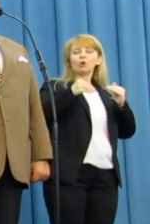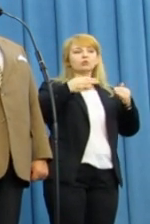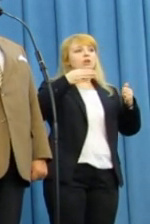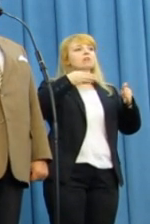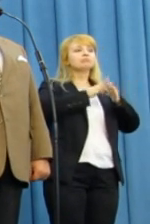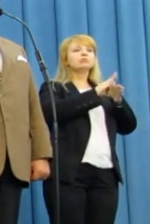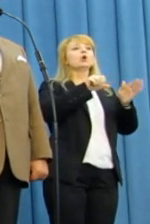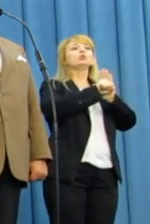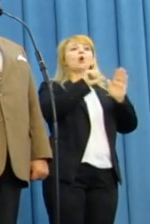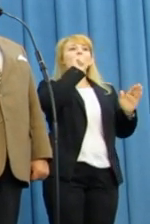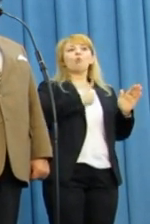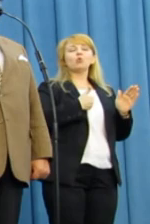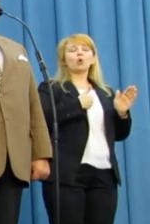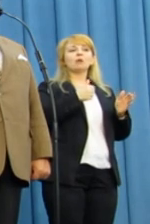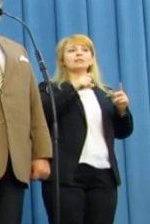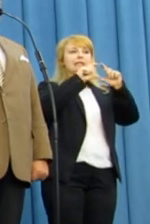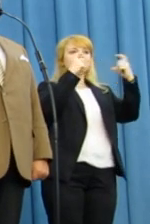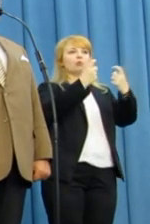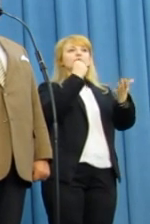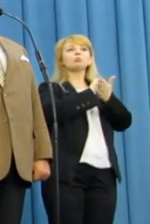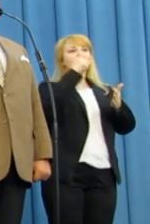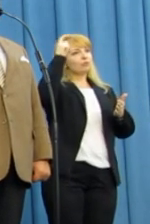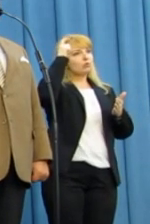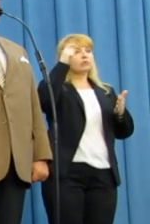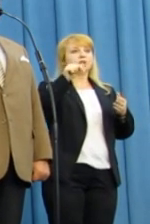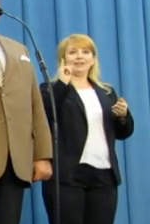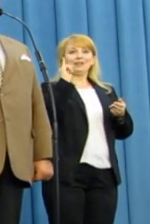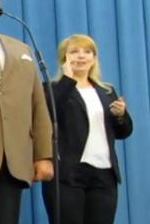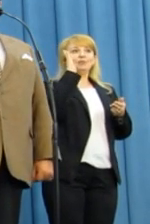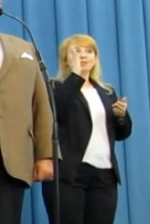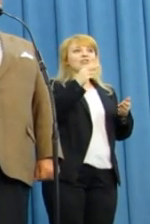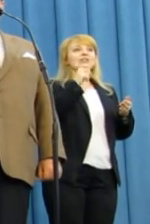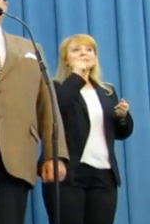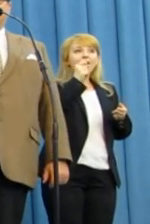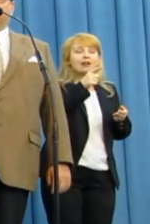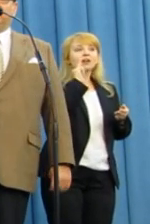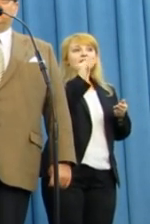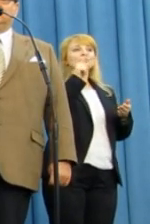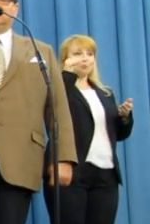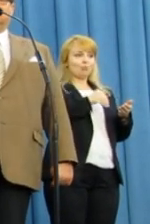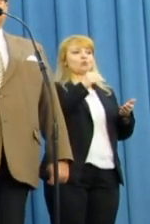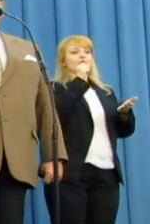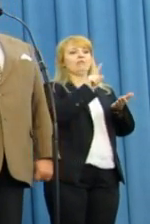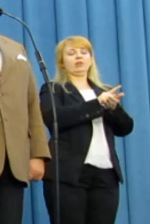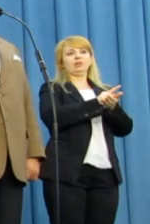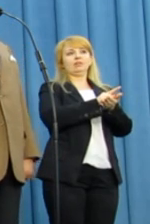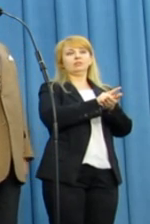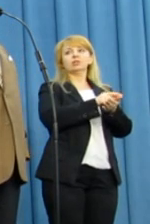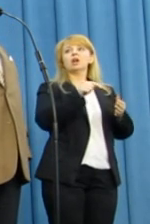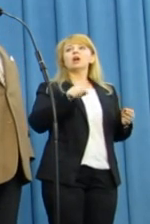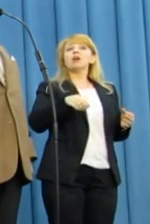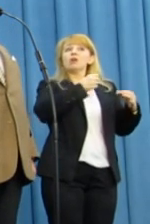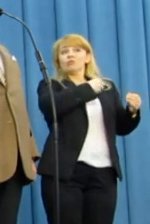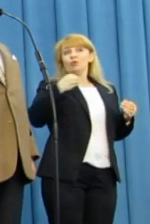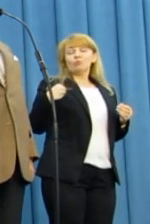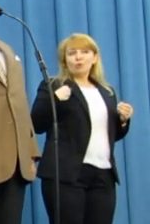Człowieka i wygra bez żadnego problemu, bo jest takie orzecznictwo. Następnie mamy do czynienia z tym, co się w